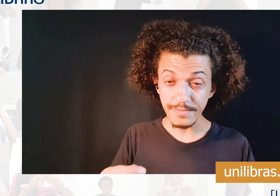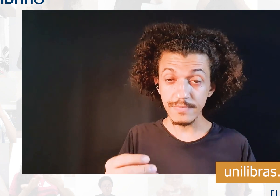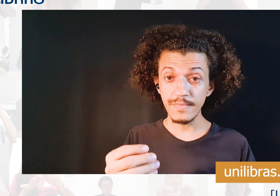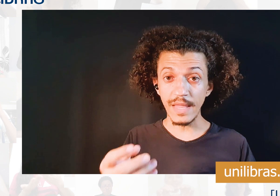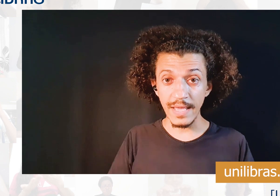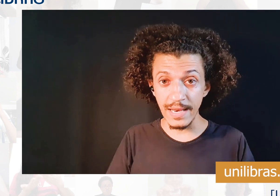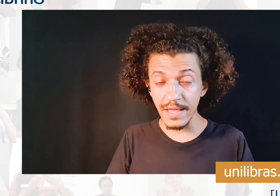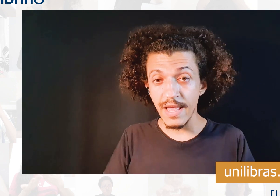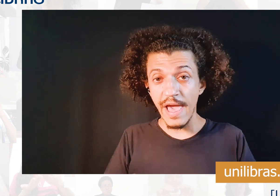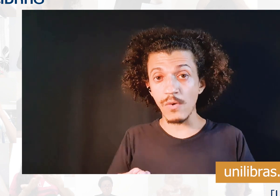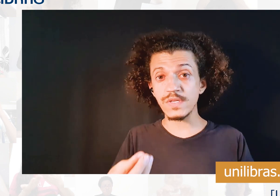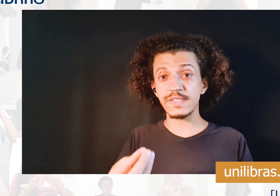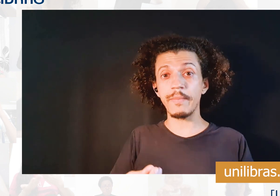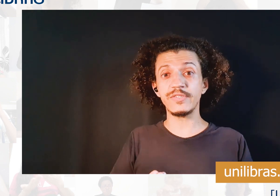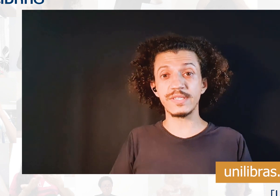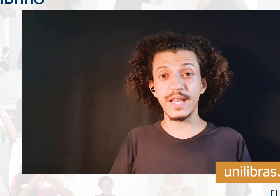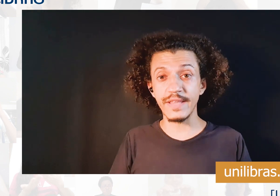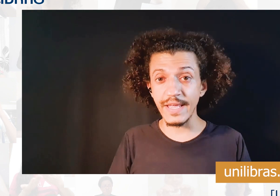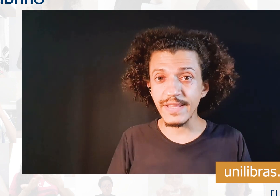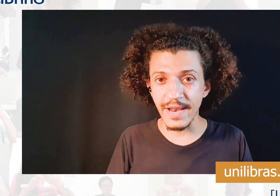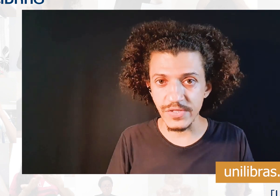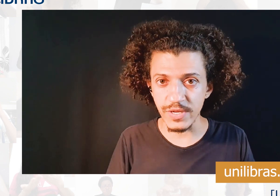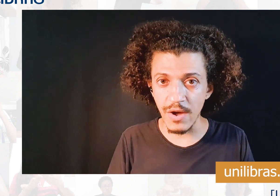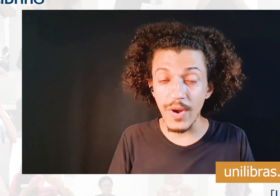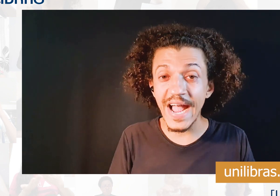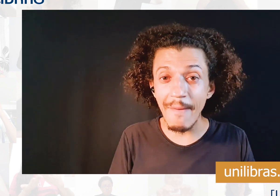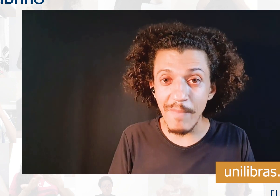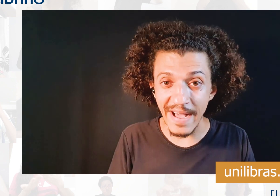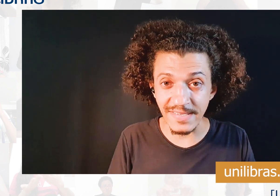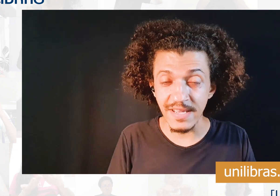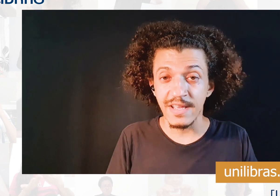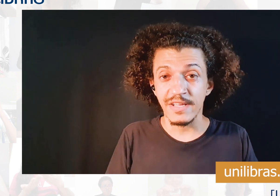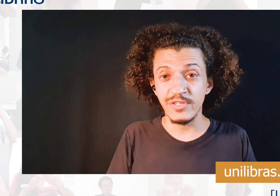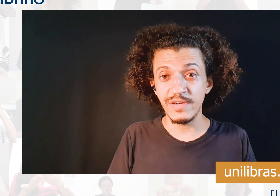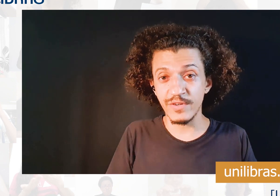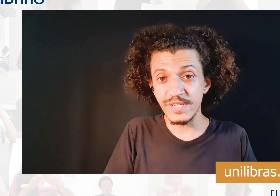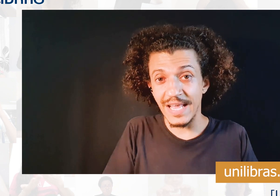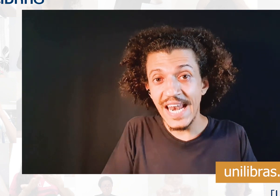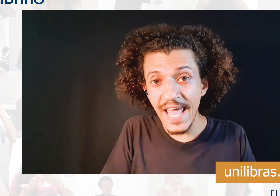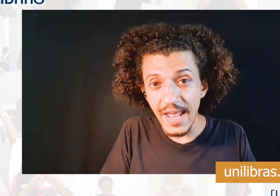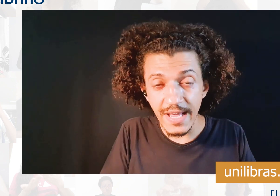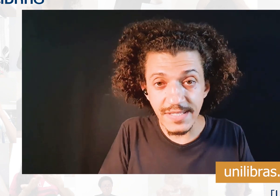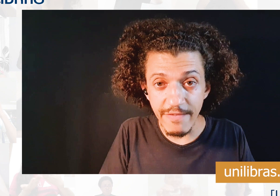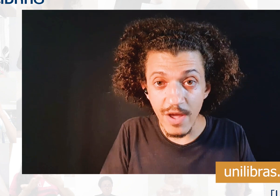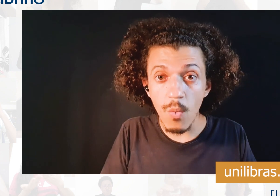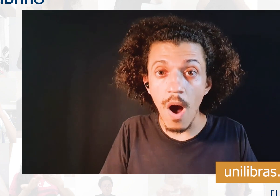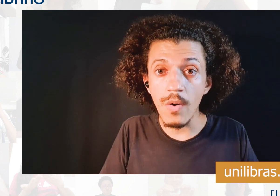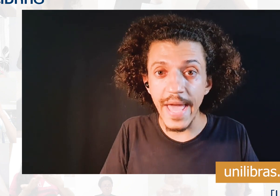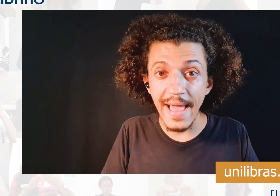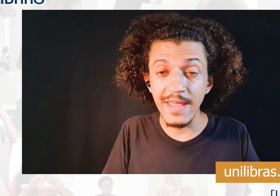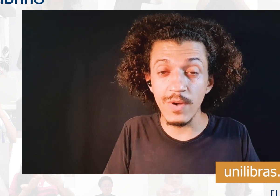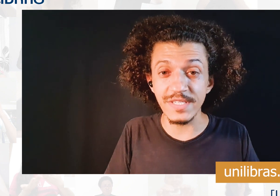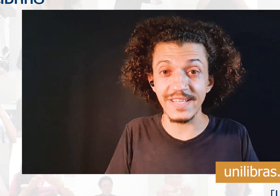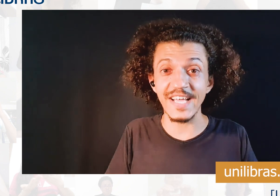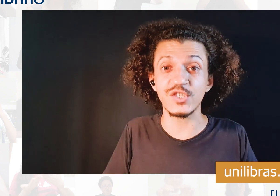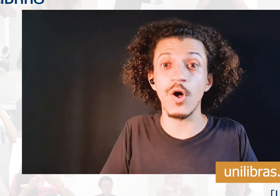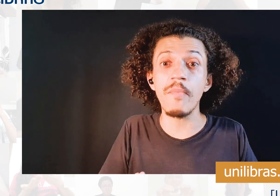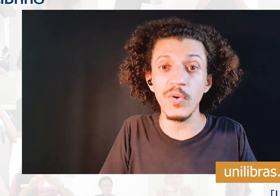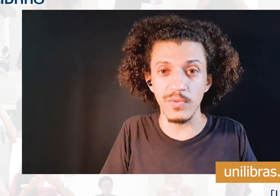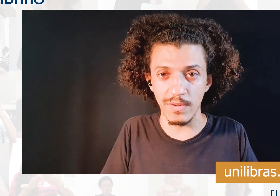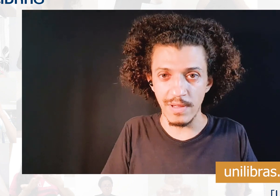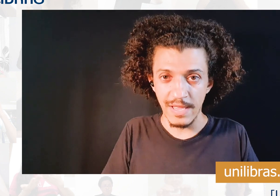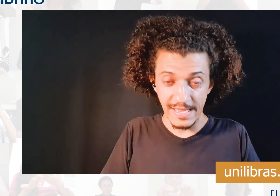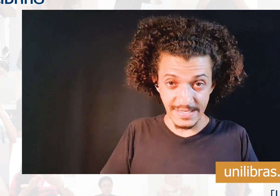Signwriting, ele é um sistema de escrita internacional capaz de você ler e escrever qualquer língua de sinais